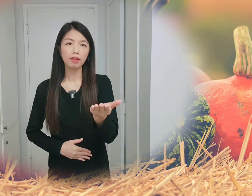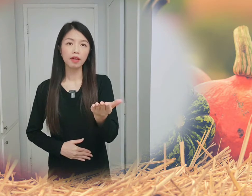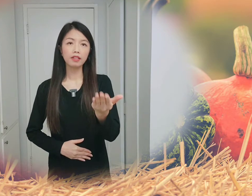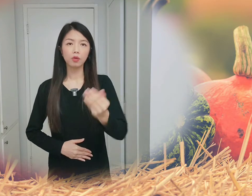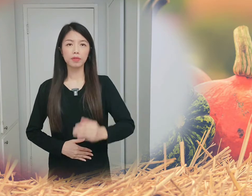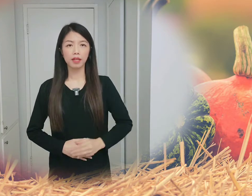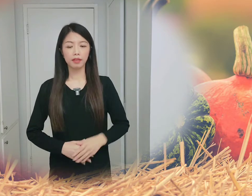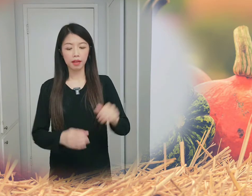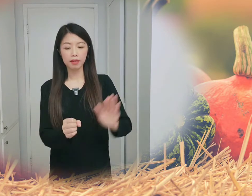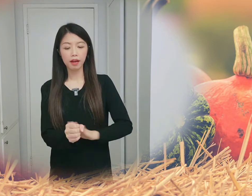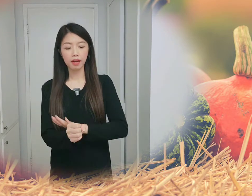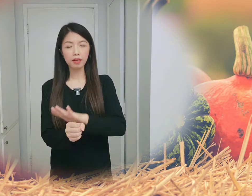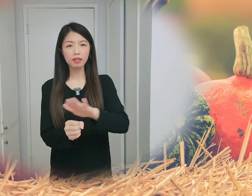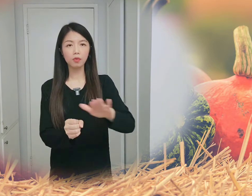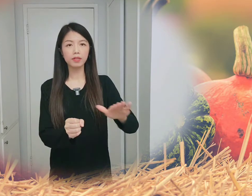내가 사랑스럽지 않을